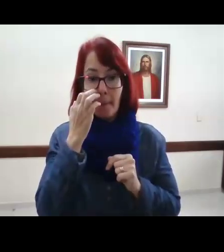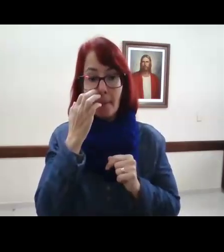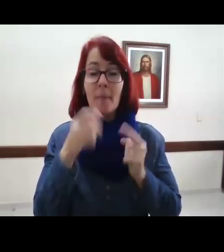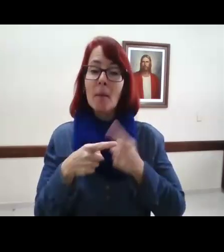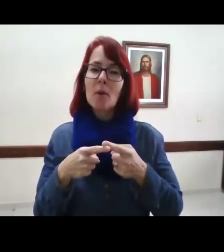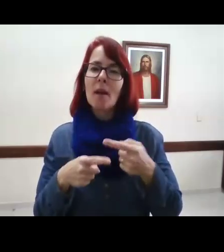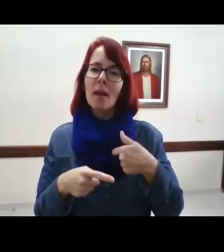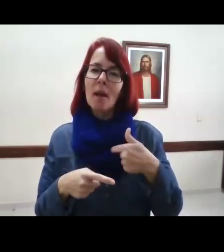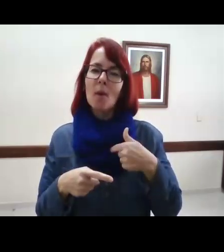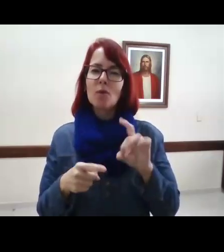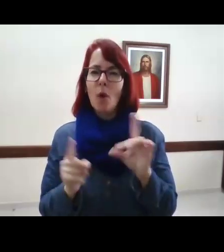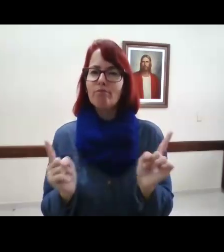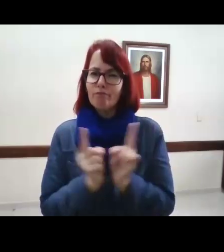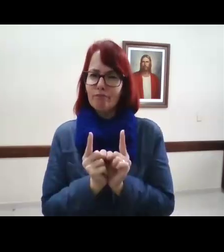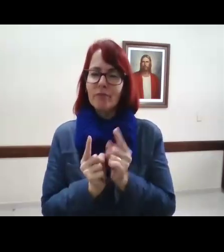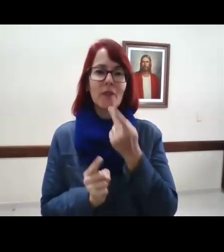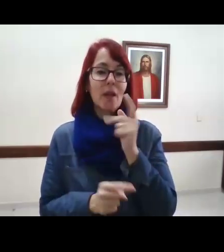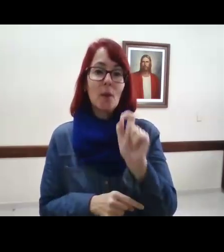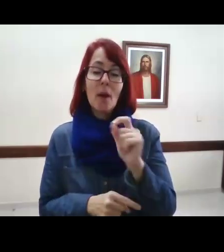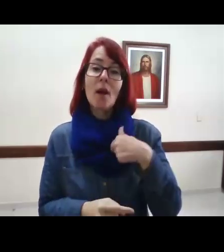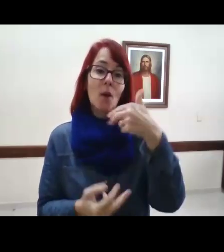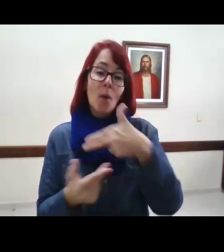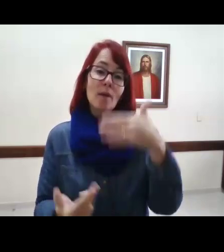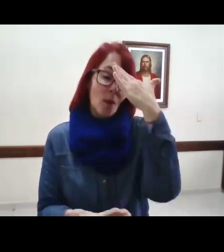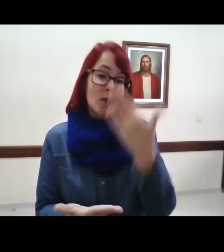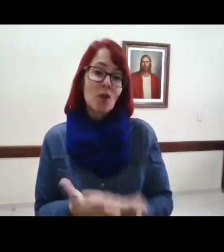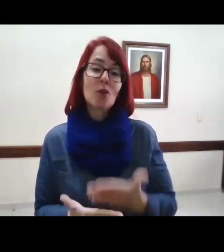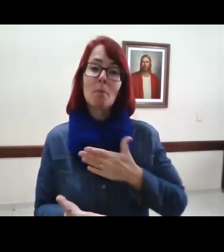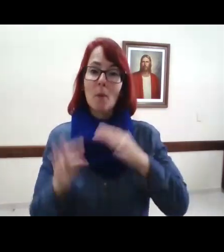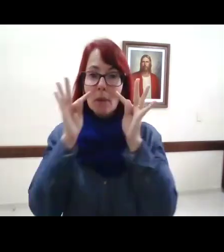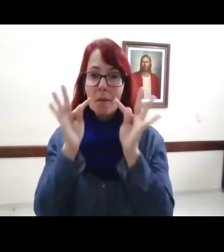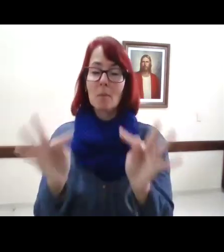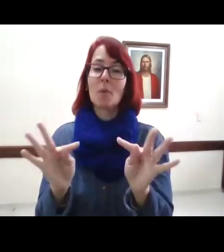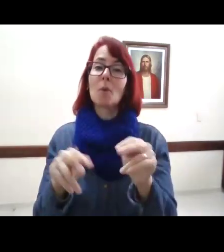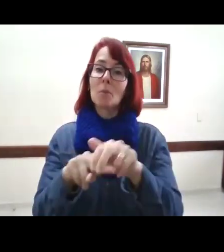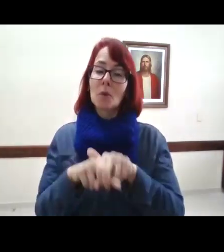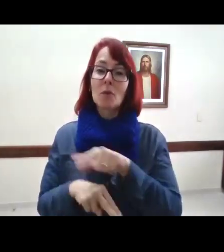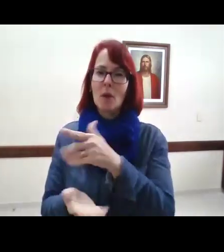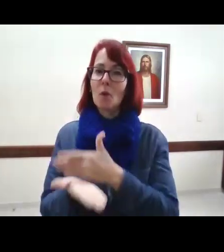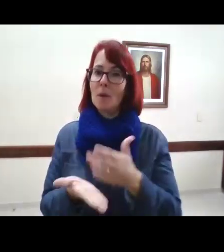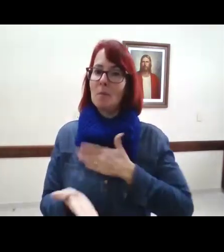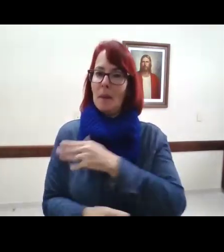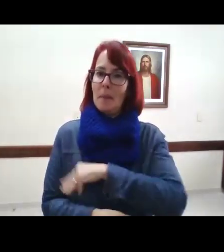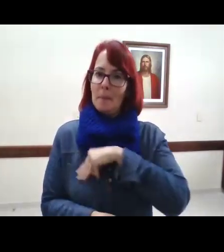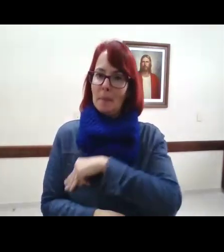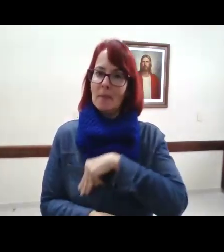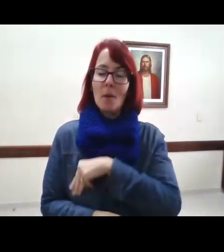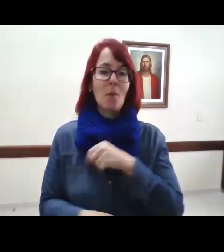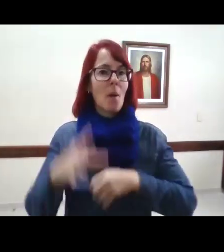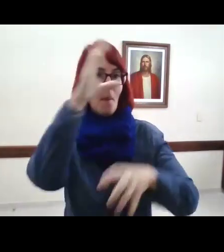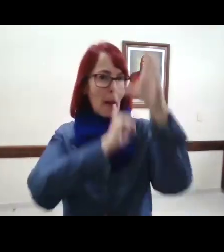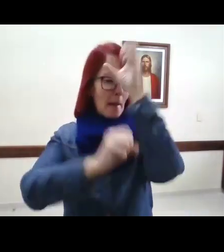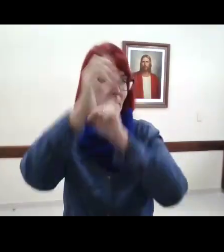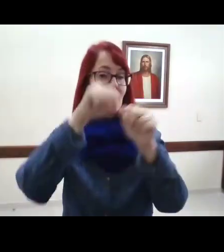um pouquinho, eu só ajudei, eu só falei sobre o que eu acreditava, eu compartilhei meu testemunho. E era bem no começo da minha missão, então eu tava aprendendo muitas coisas, e